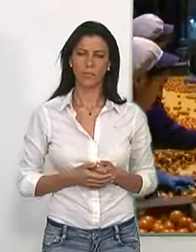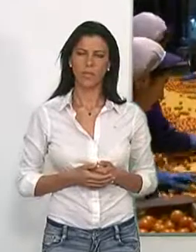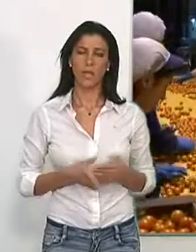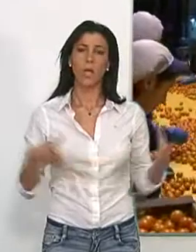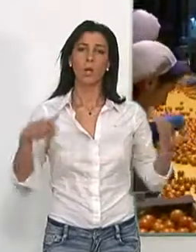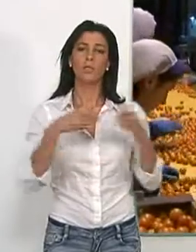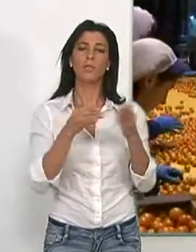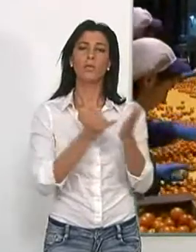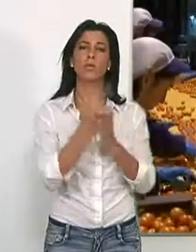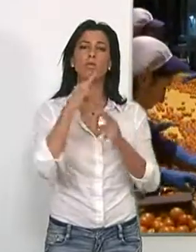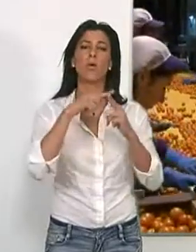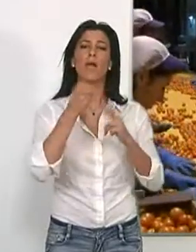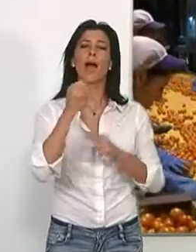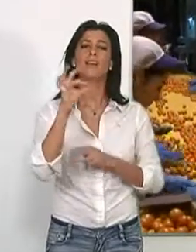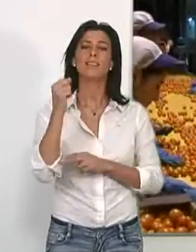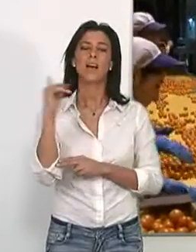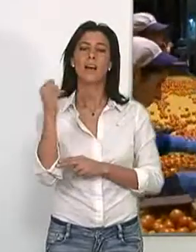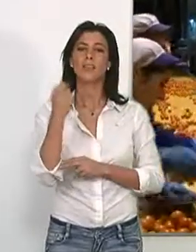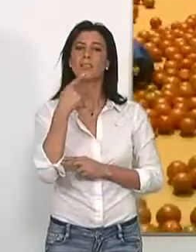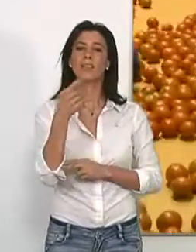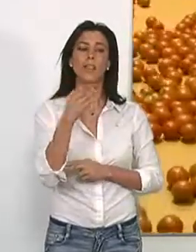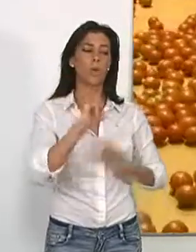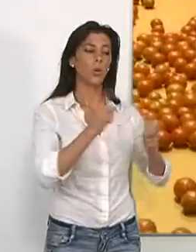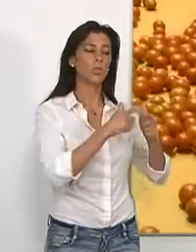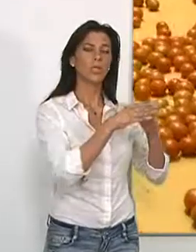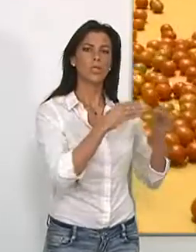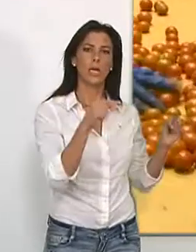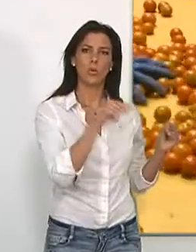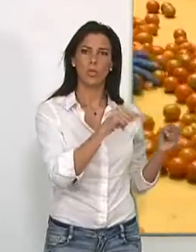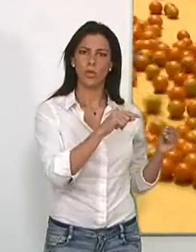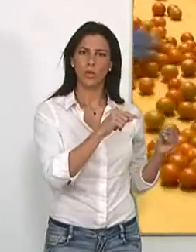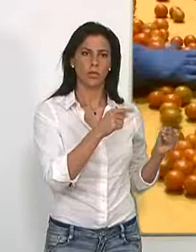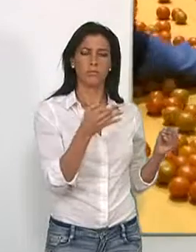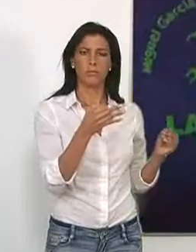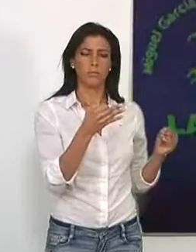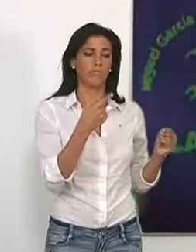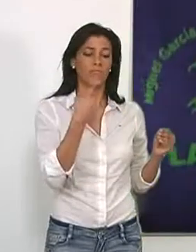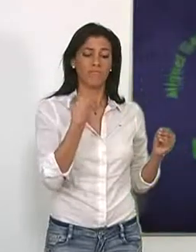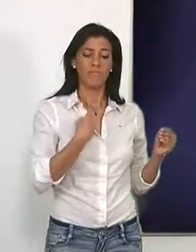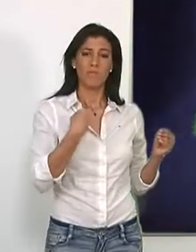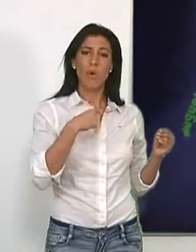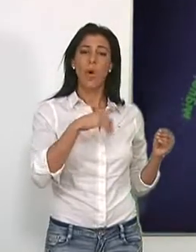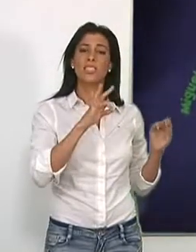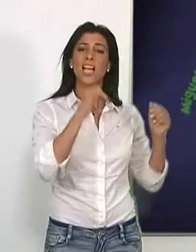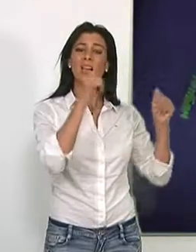el colectivo Agrario a saja señala que la junta de Andalucía se excede al retirar la calificación de